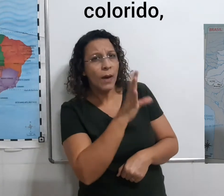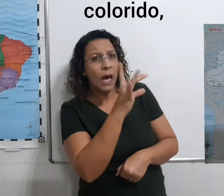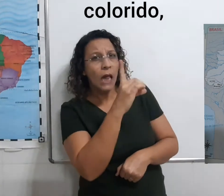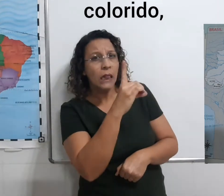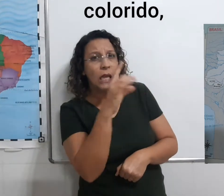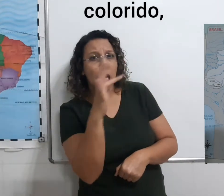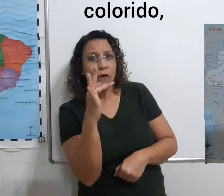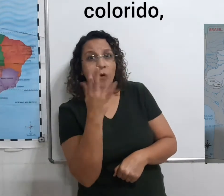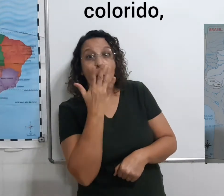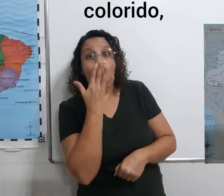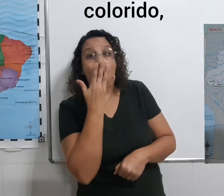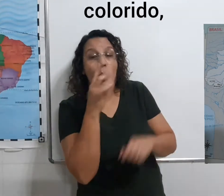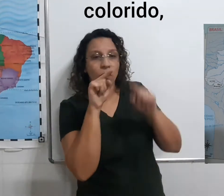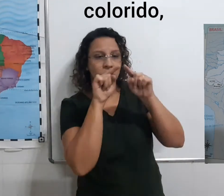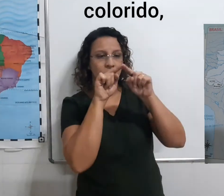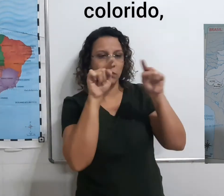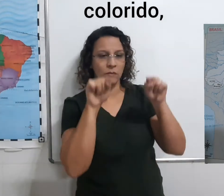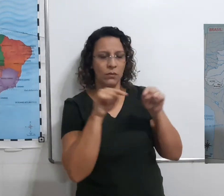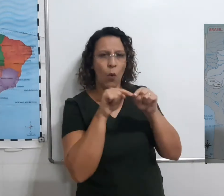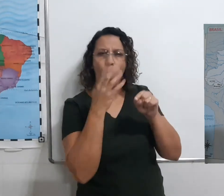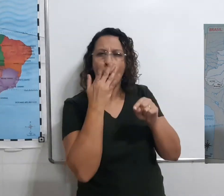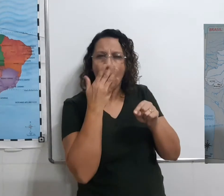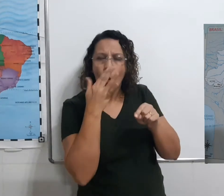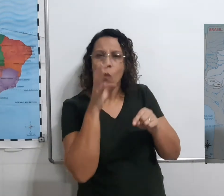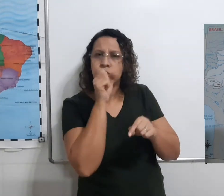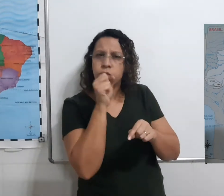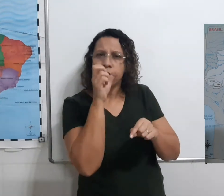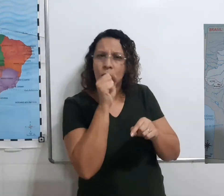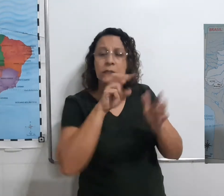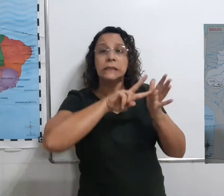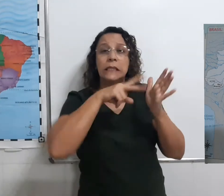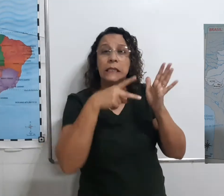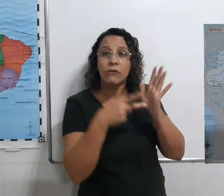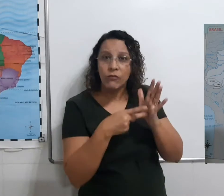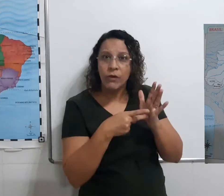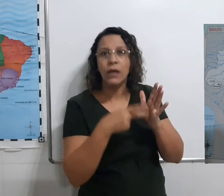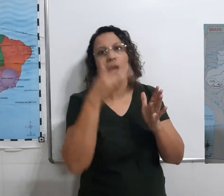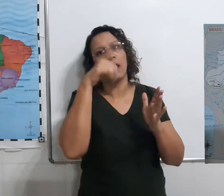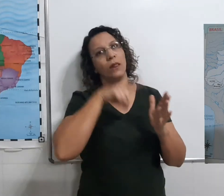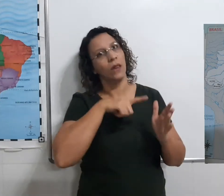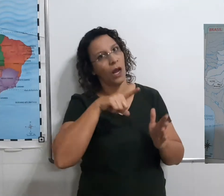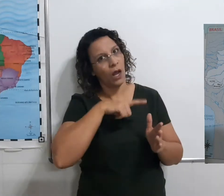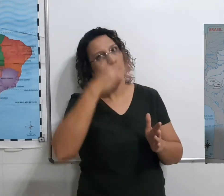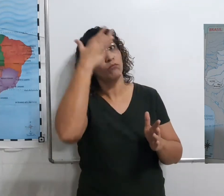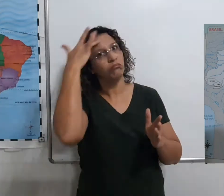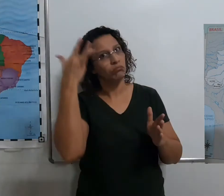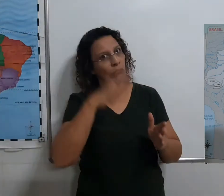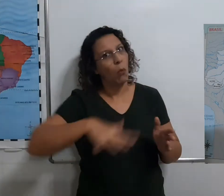colorido. Então, significa que está bastante povoado.